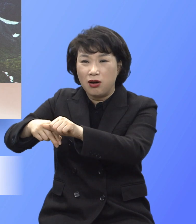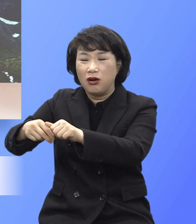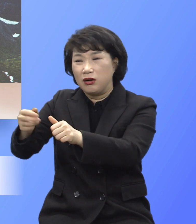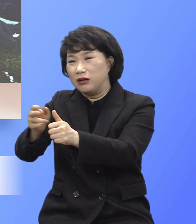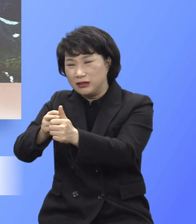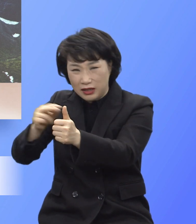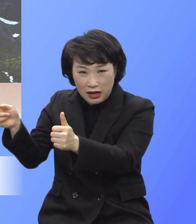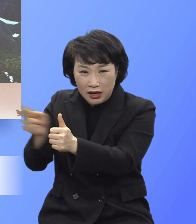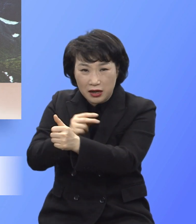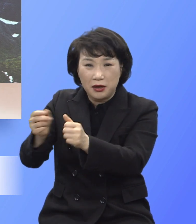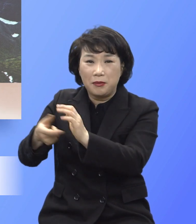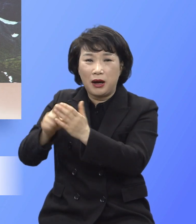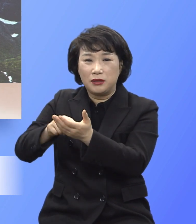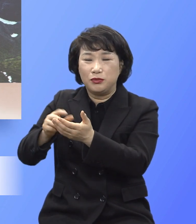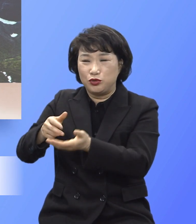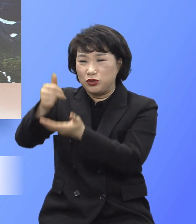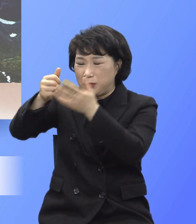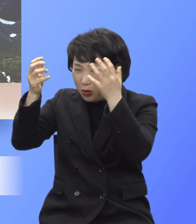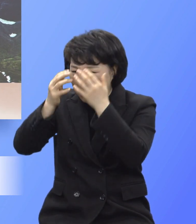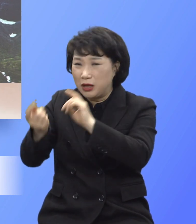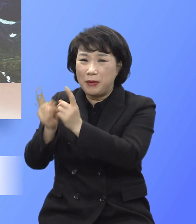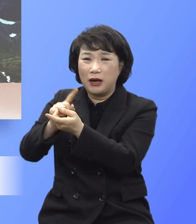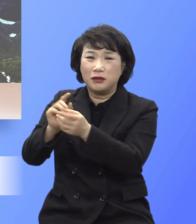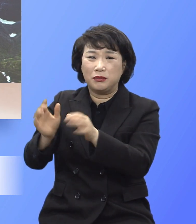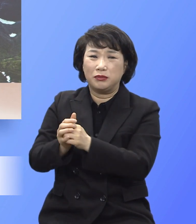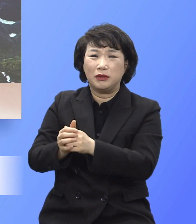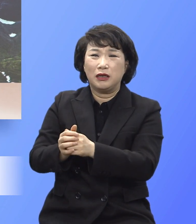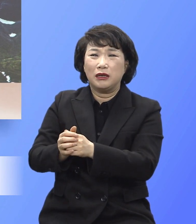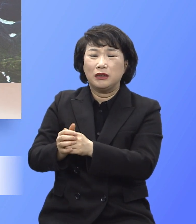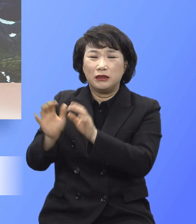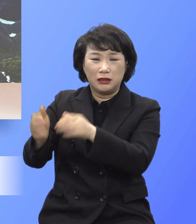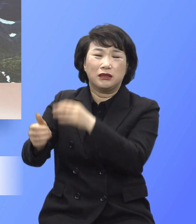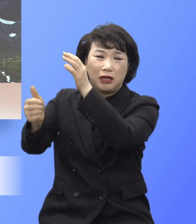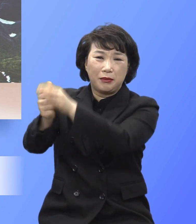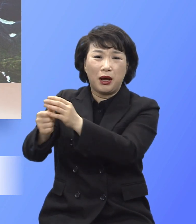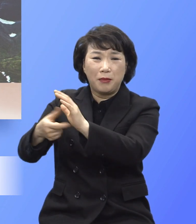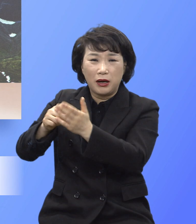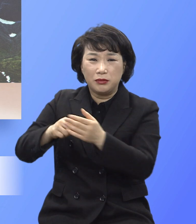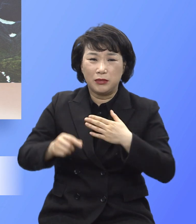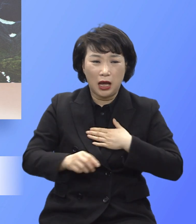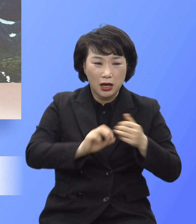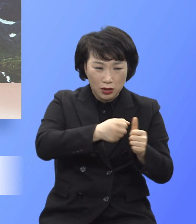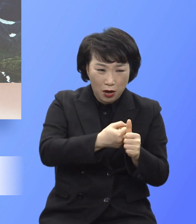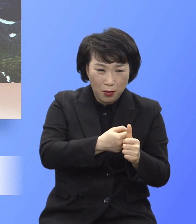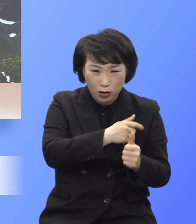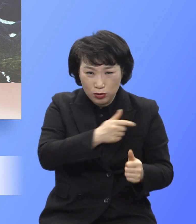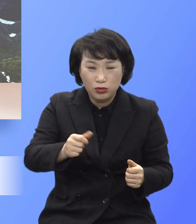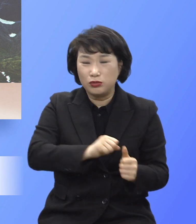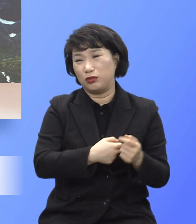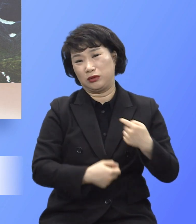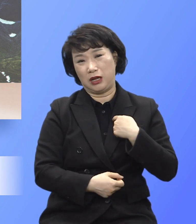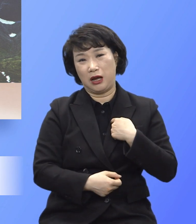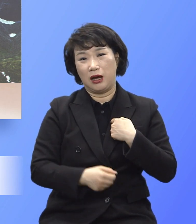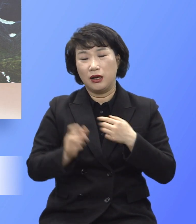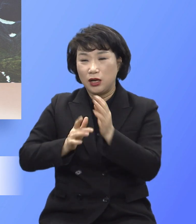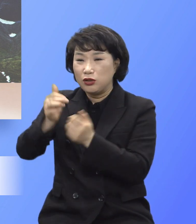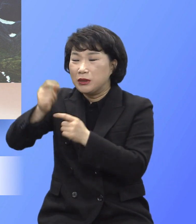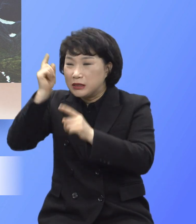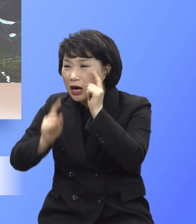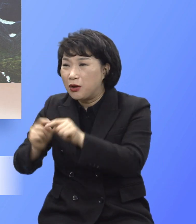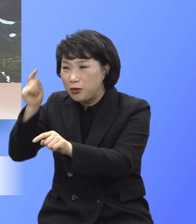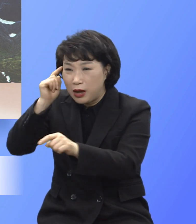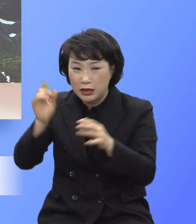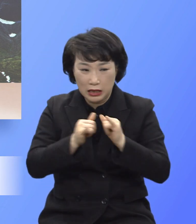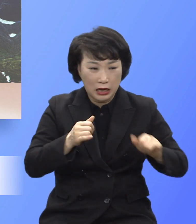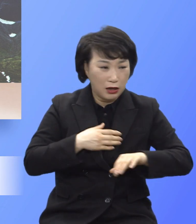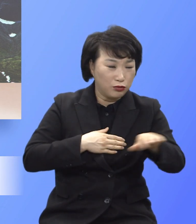주님의 고난 당할 만큼 내 허물은 큰 형벌을 받아야 마땅하고 그가 상하면 우리